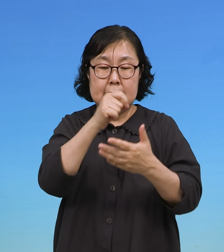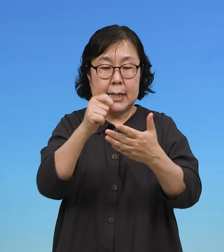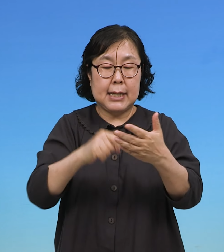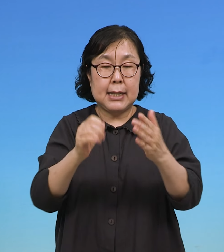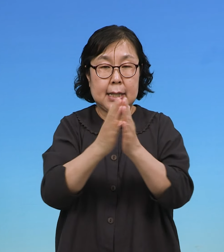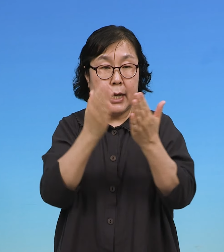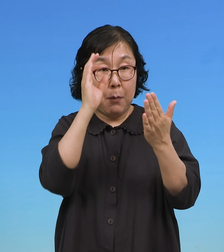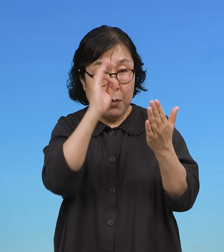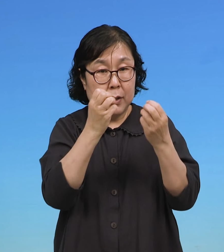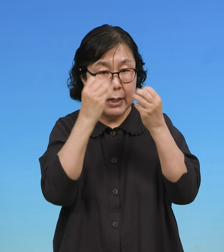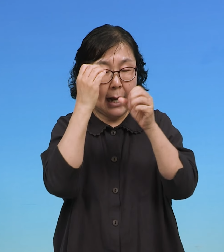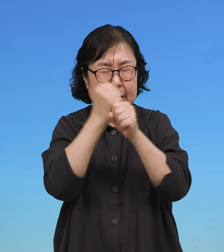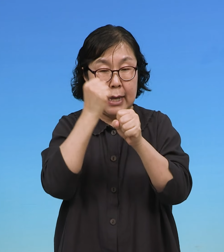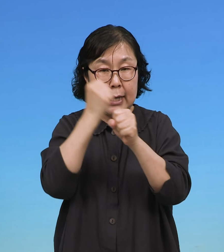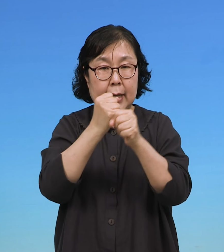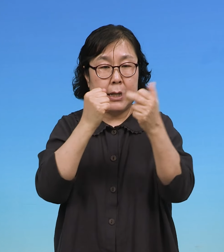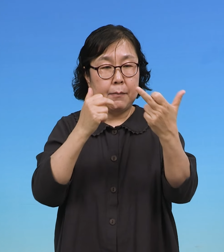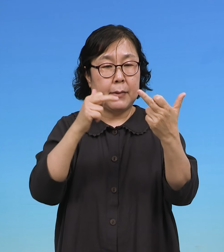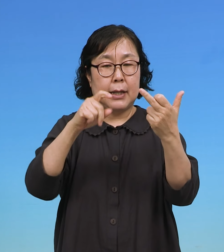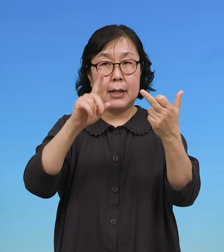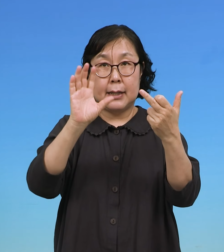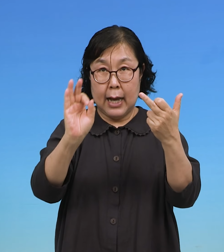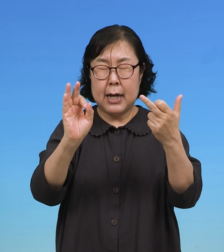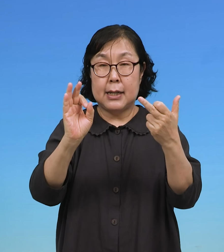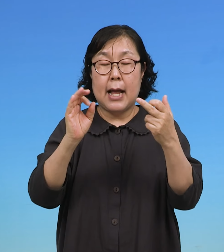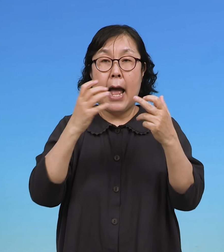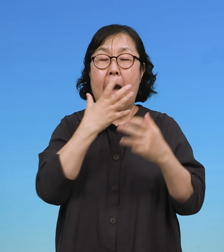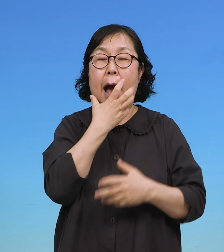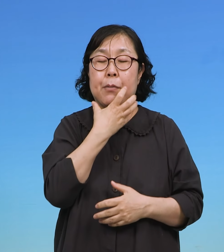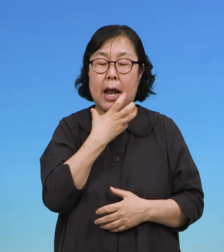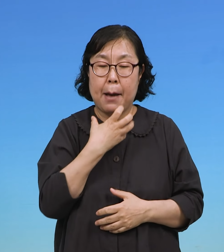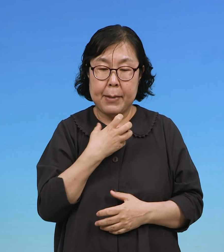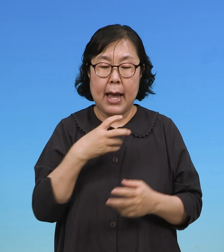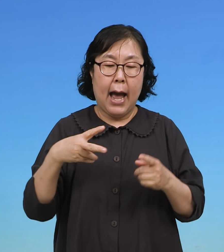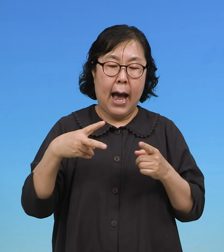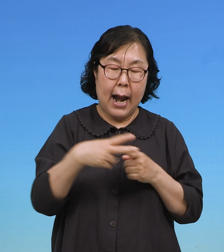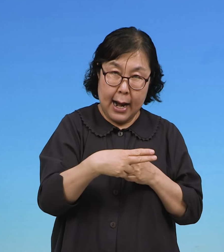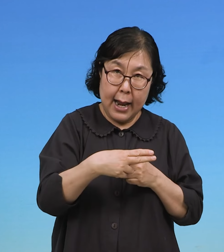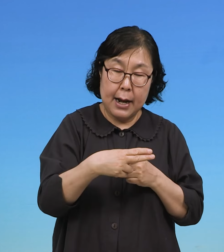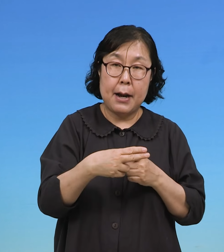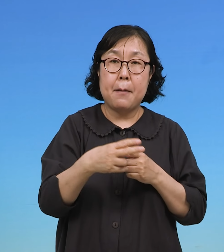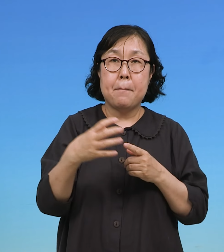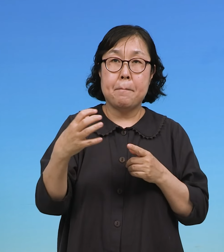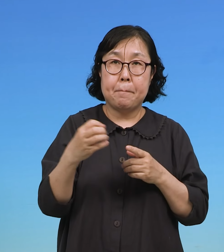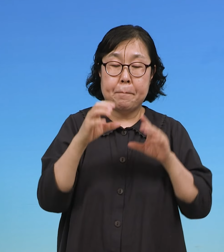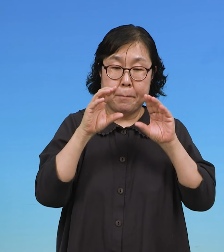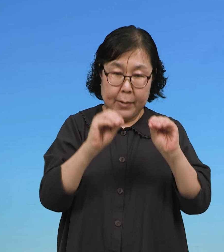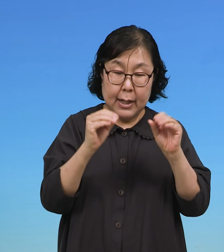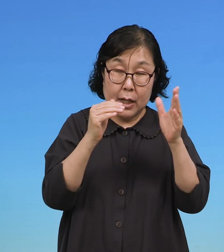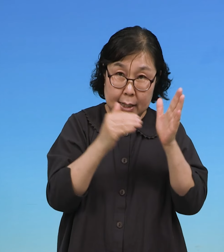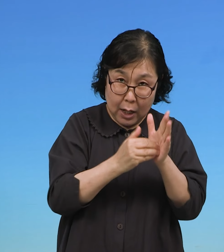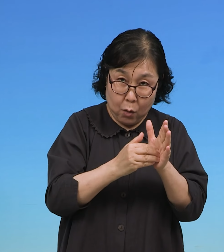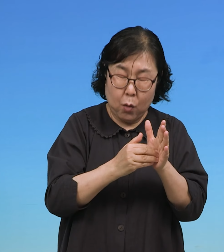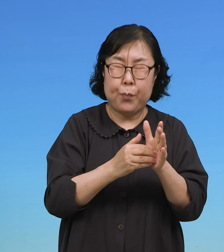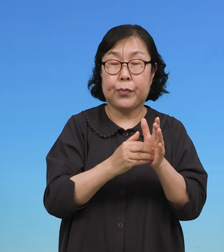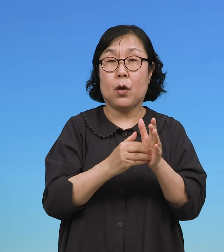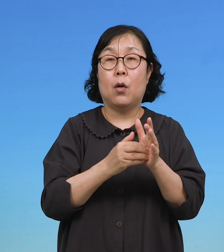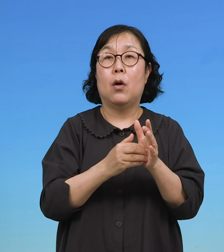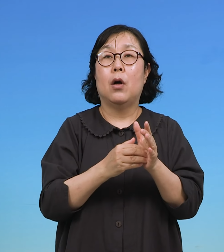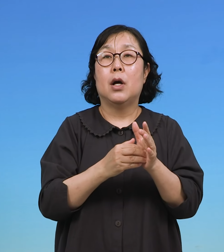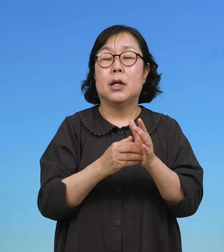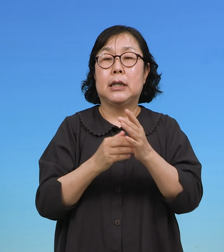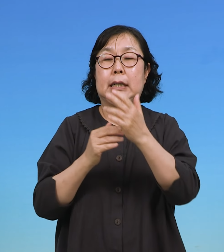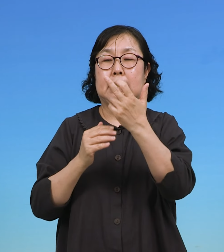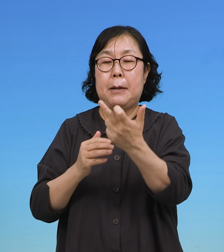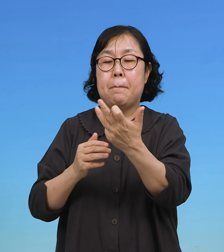이렇게 설명합니다. 창세기 17장은 아브라함이 할례를 받았더라 이런 말씀으로 끝을 맺었고,